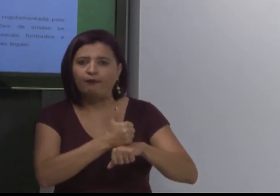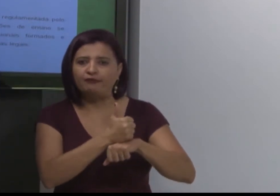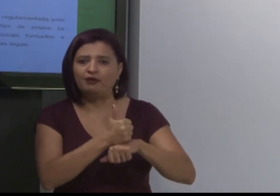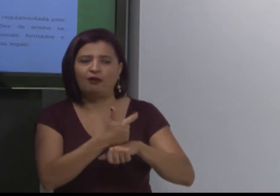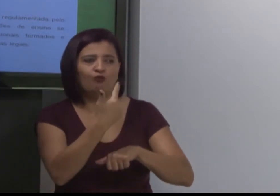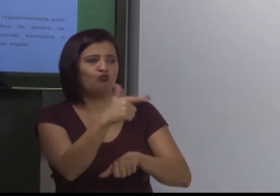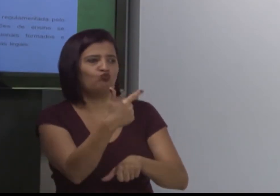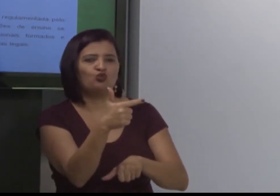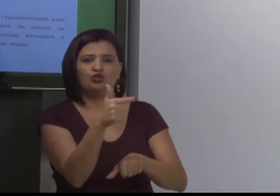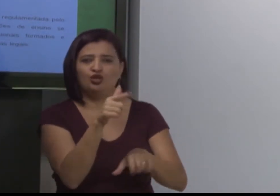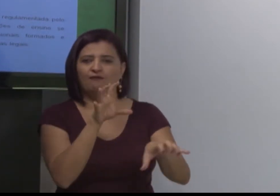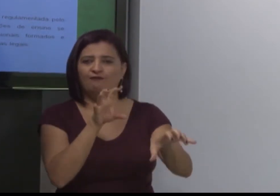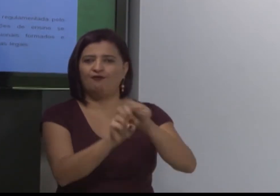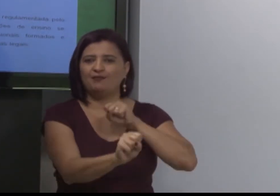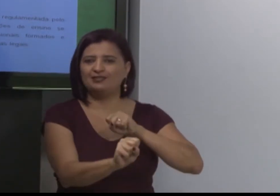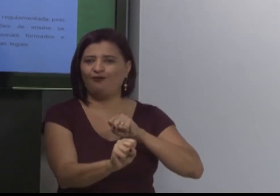nós sabemos, e vocês sabem, que